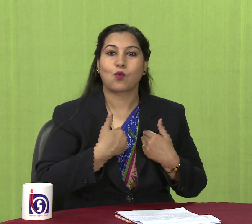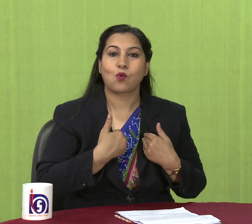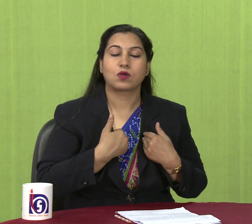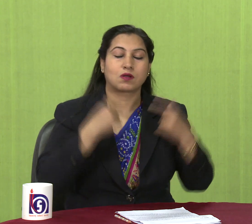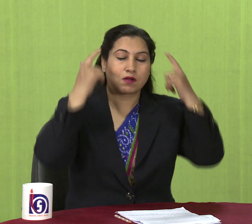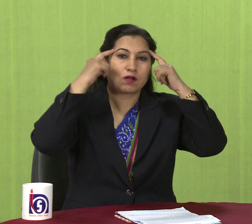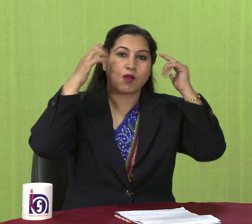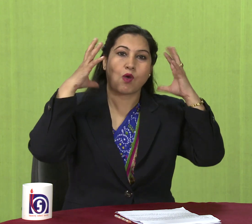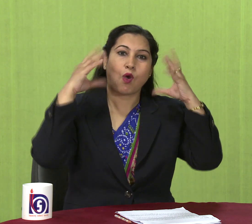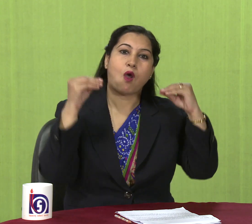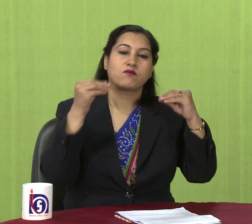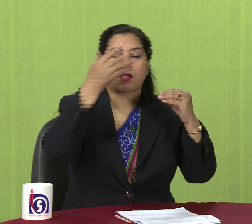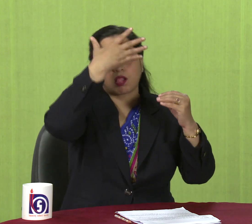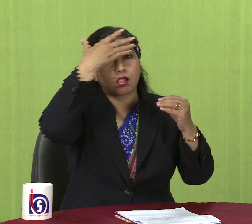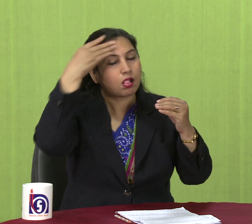बुध भूल जाती हूँ।